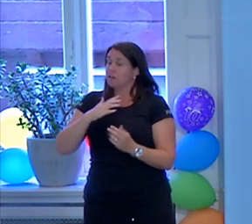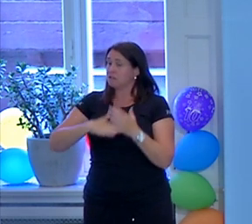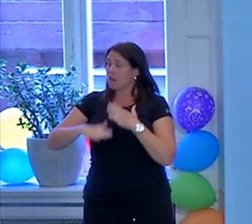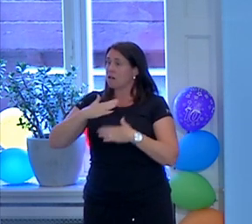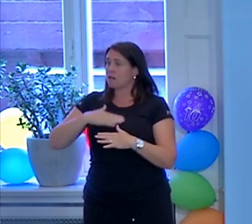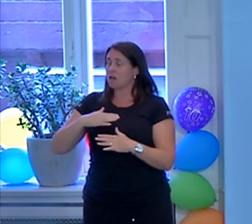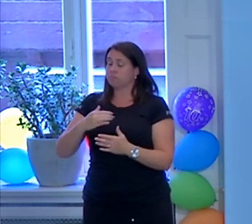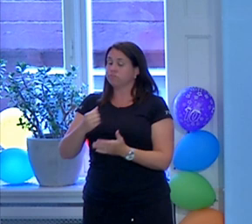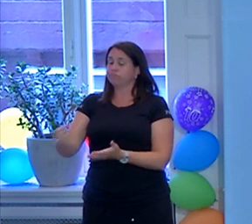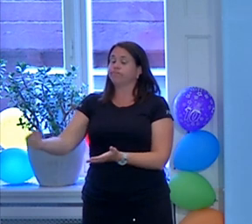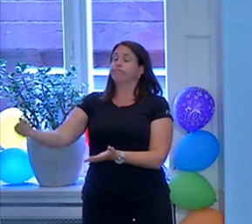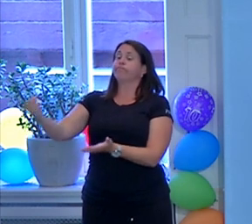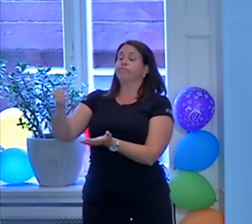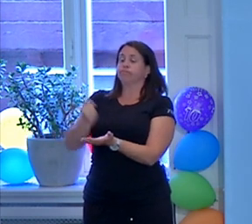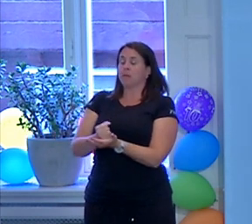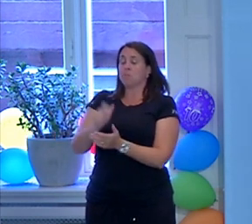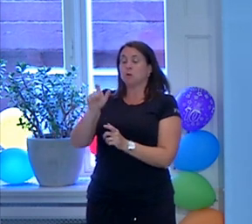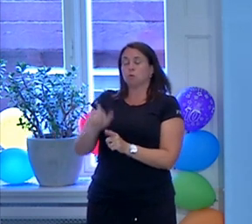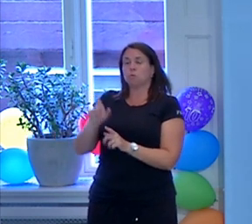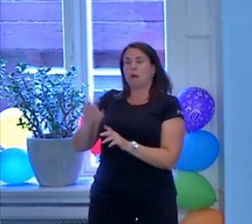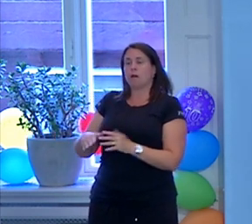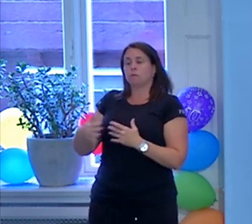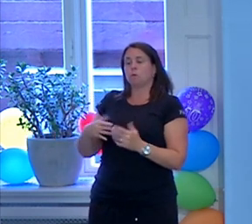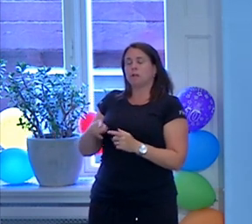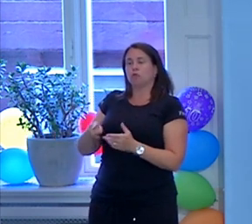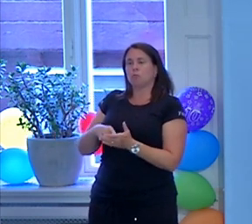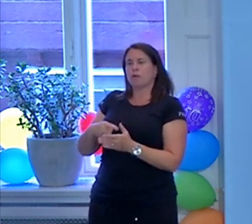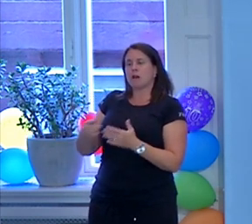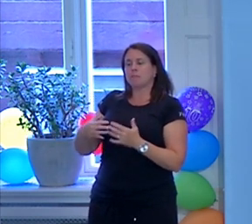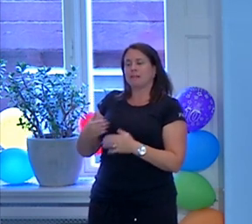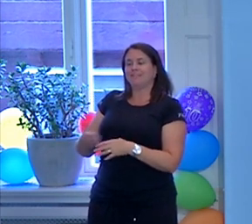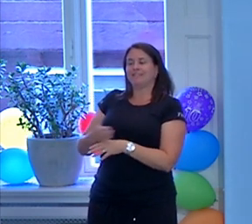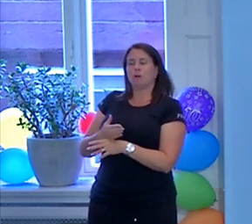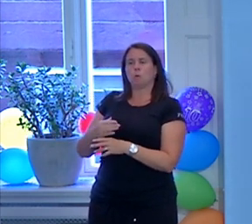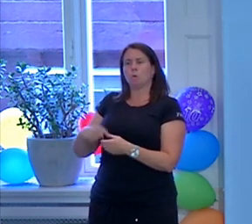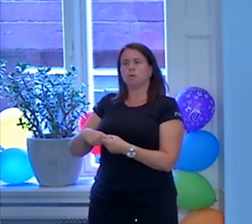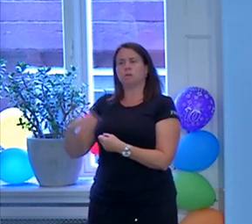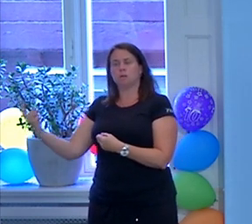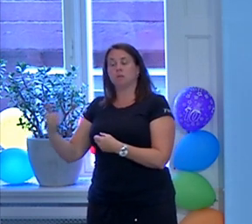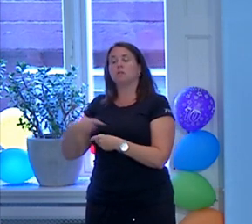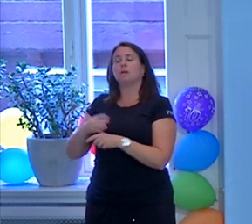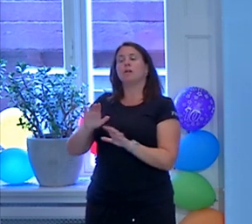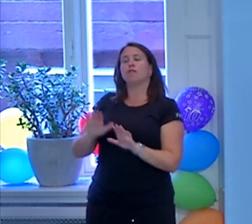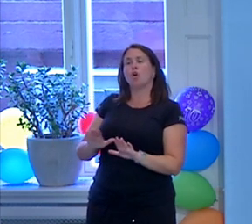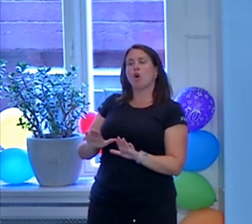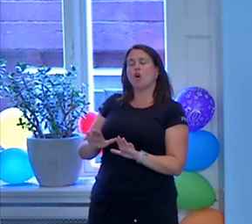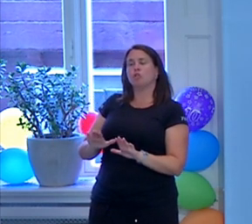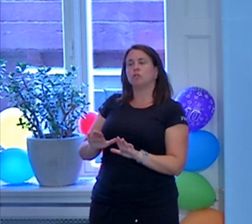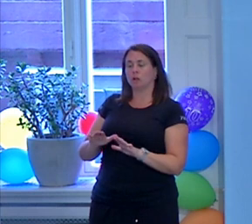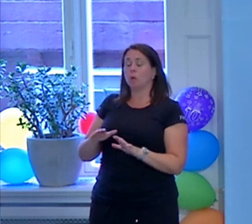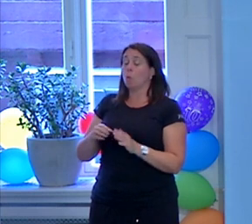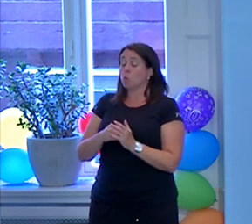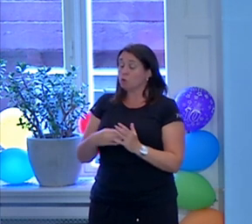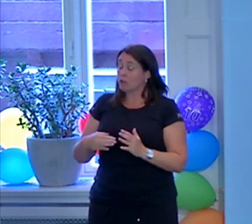någon som har gjort det här arbetet tidigare och som inte troligen kommer lämna eller så, för att det är en stor och lång kostnadsprocess